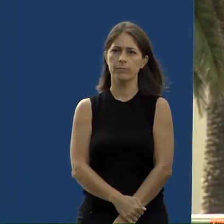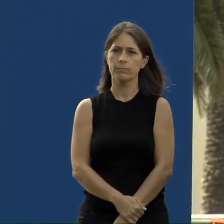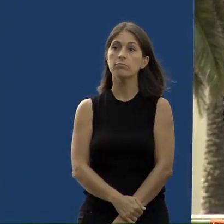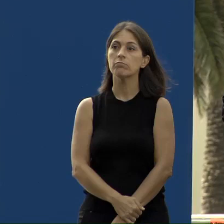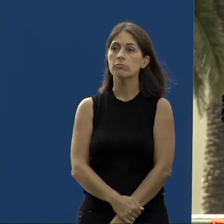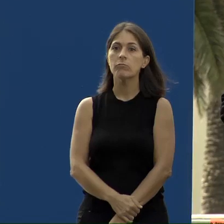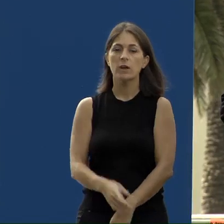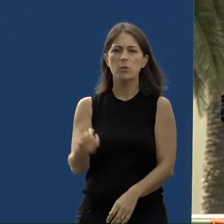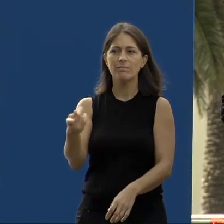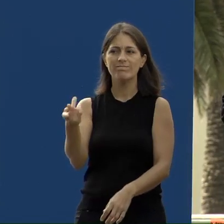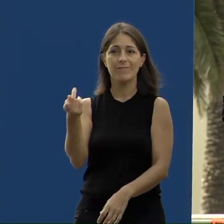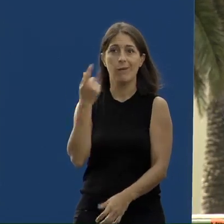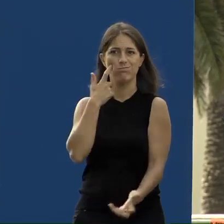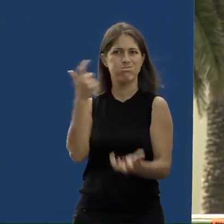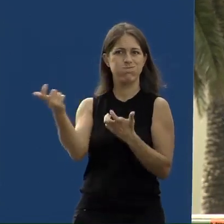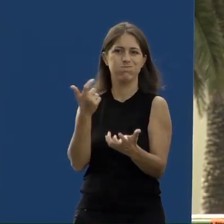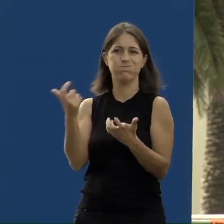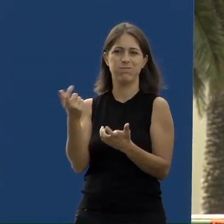Hai que retratarse.